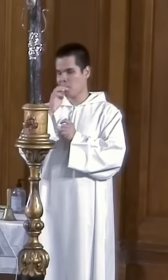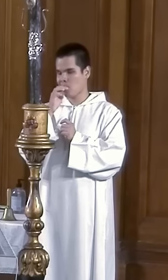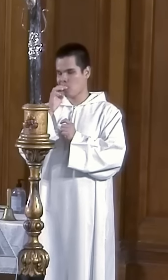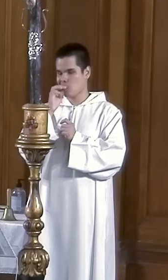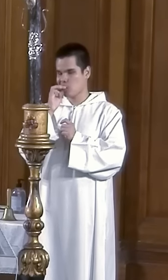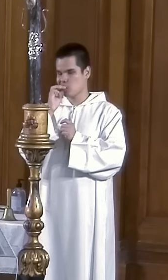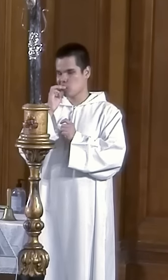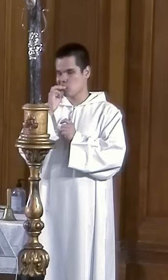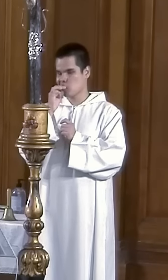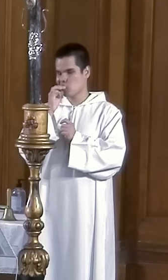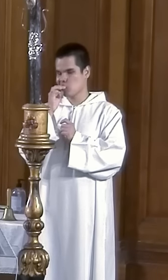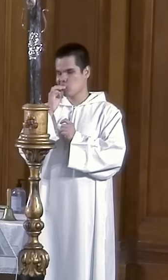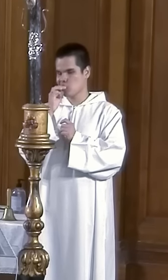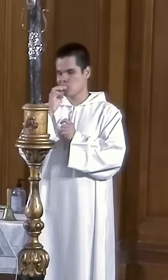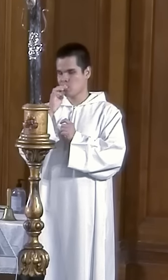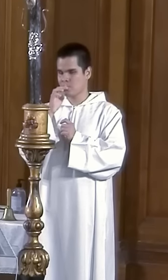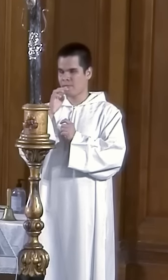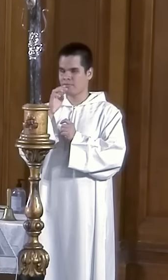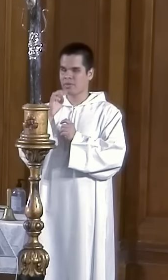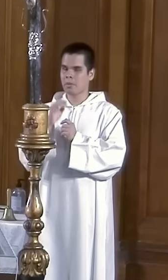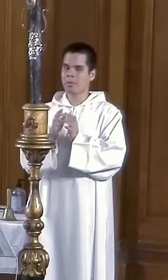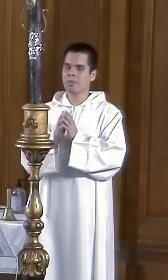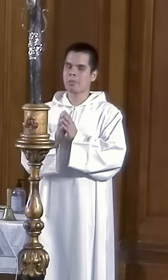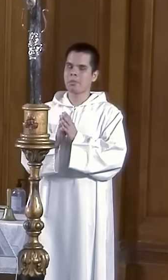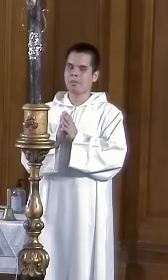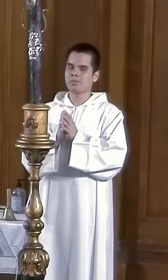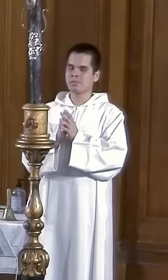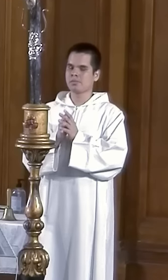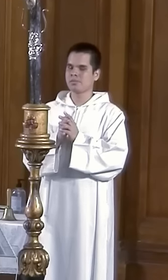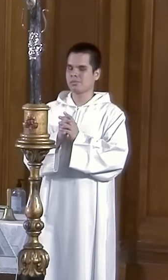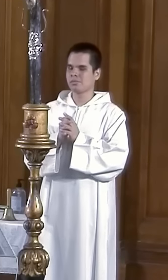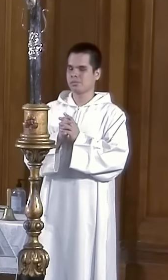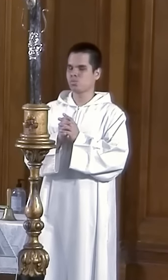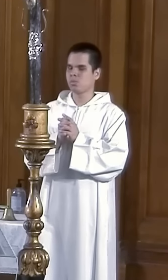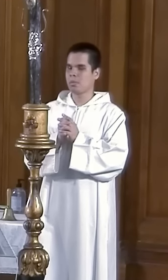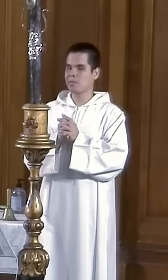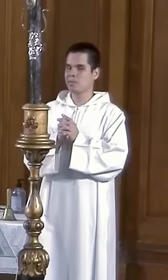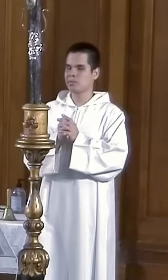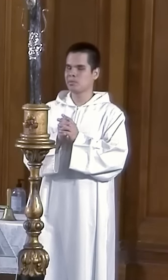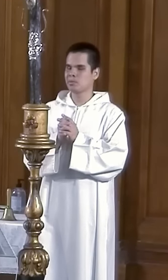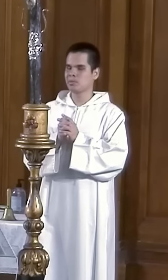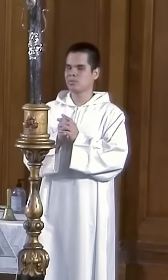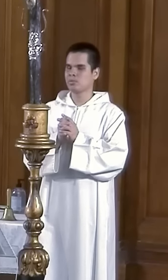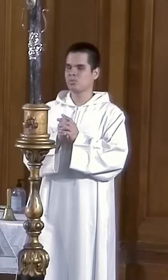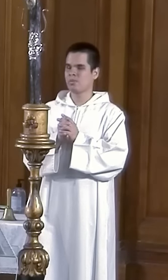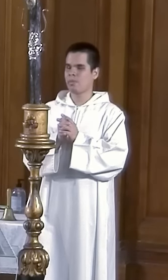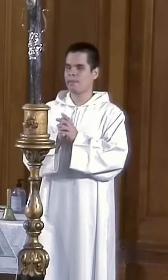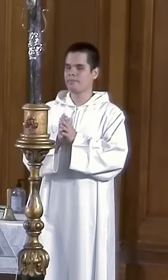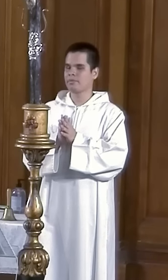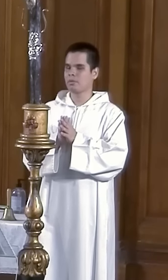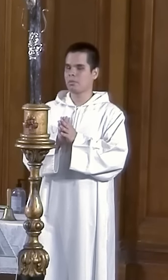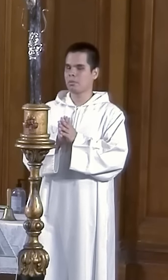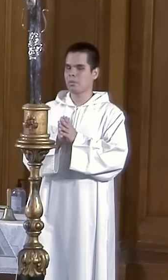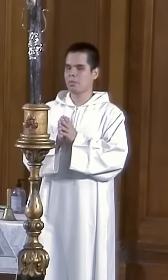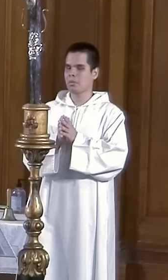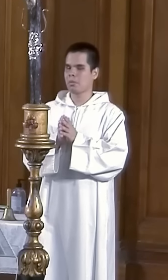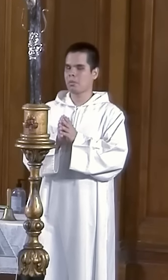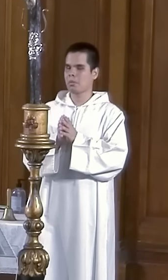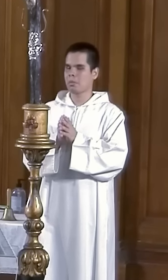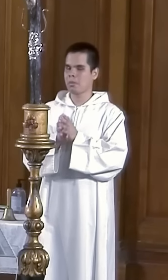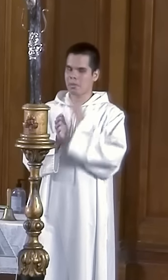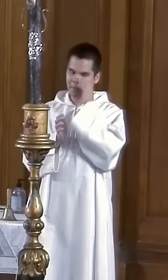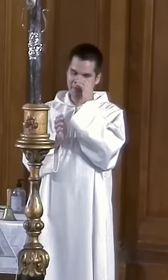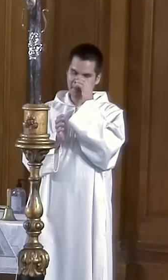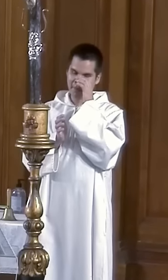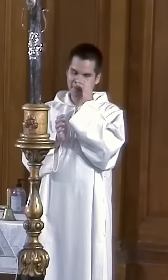nos transforme en ofrenda permanente para que gocemos de tu heredad junto con tus elegidos, con María, la Virgen,